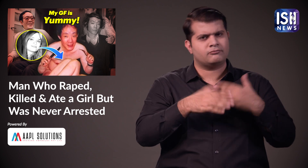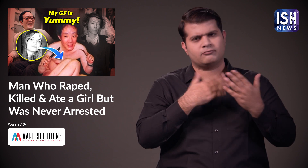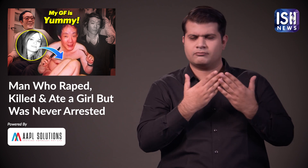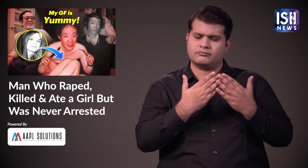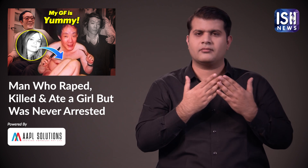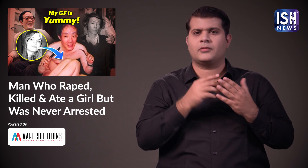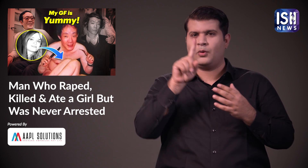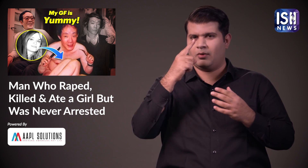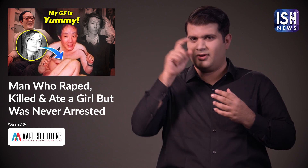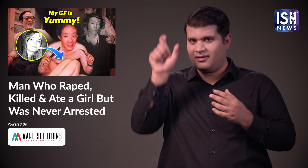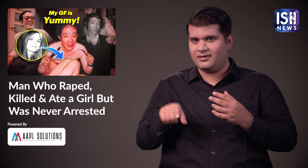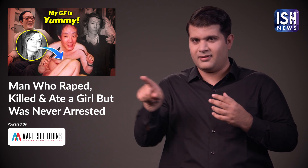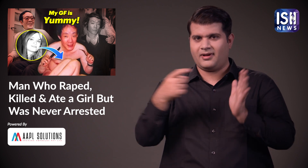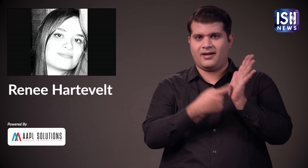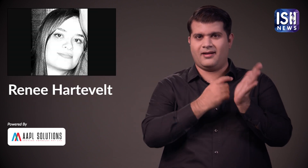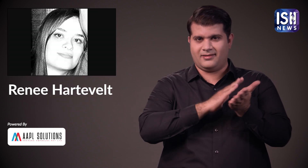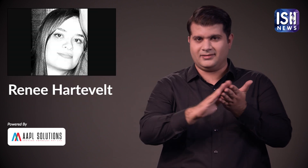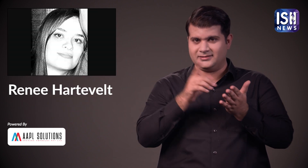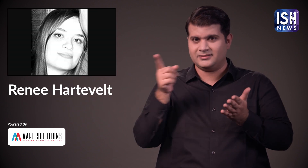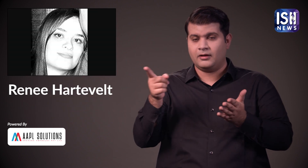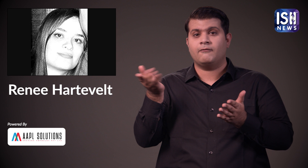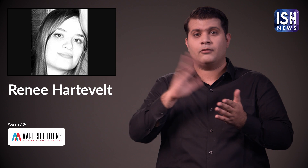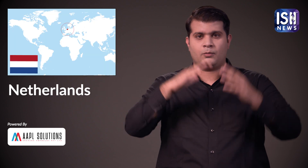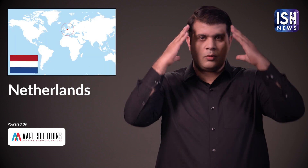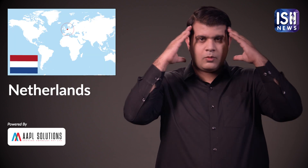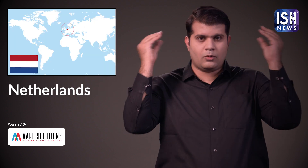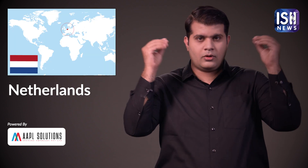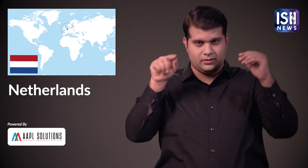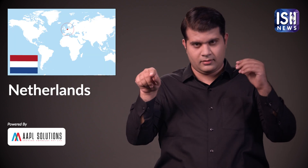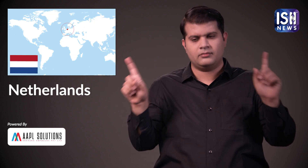उसके साथ एक डच छात्रा रेनी हार्टेवेल पढ़ रही थी।